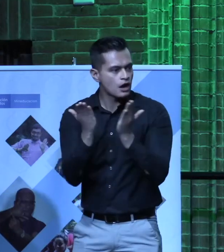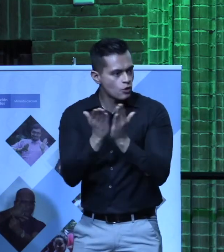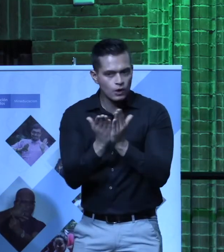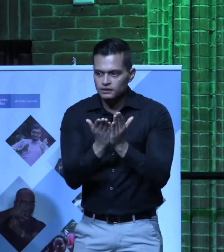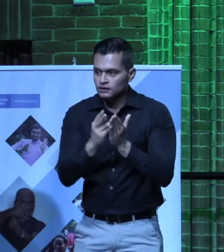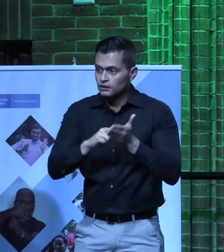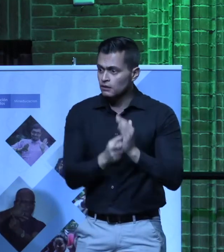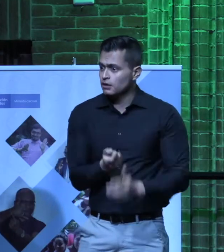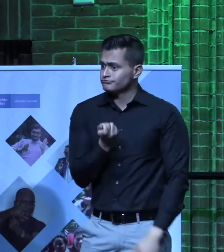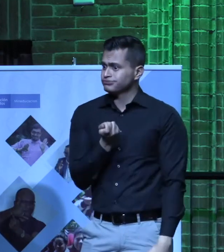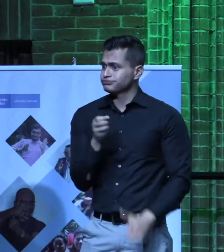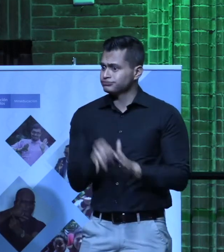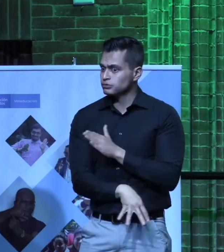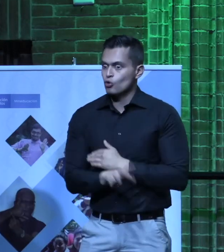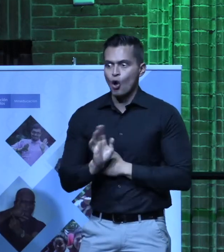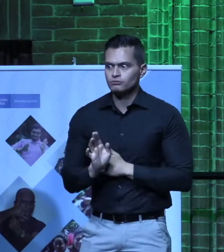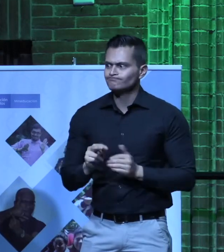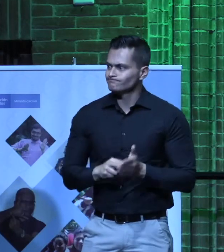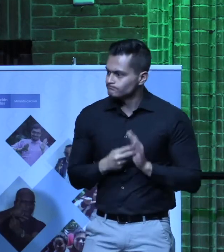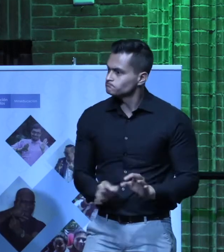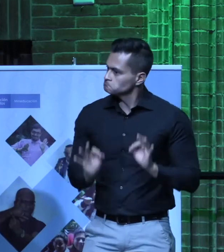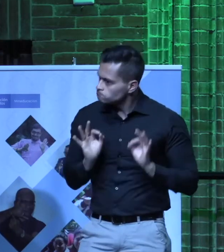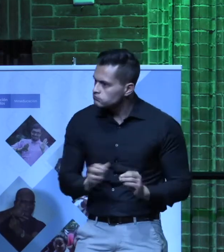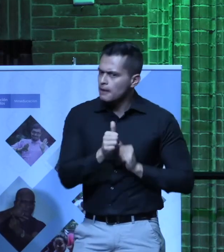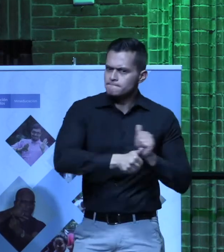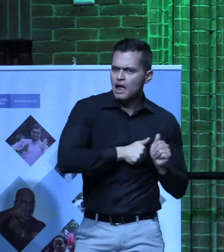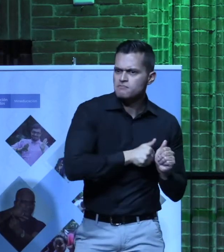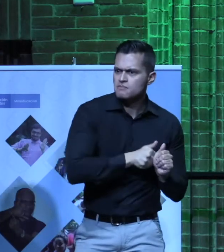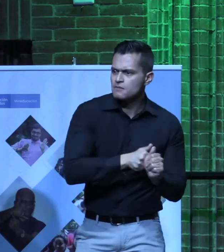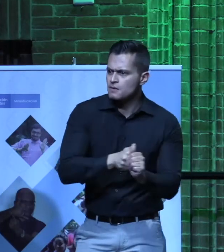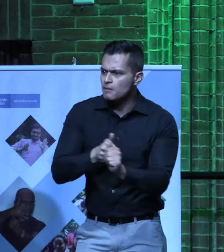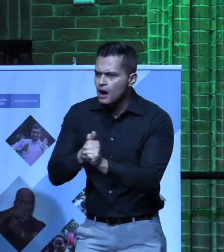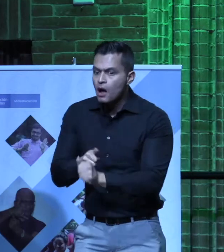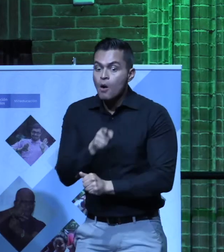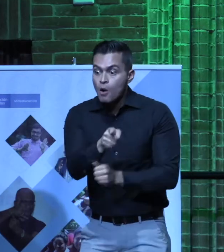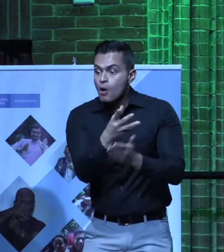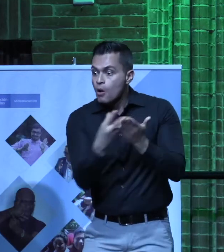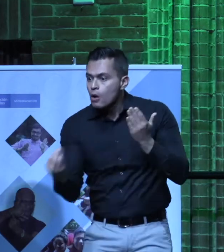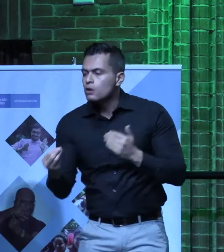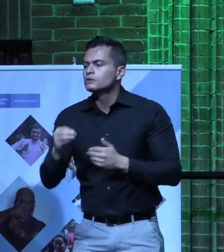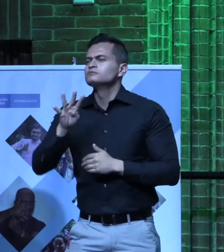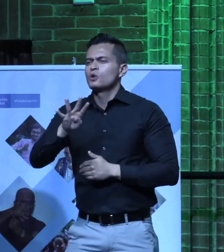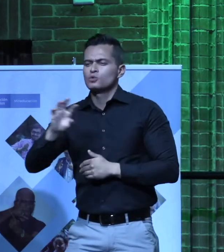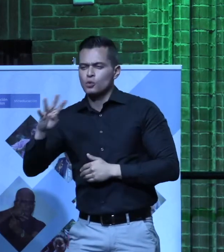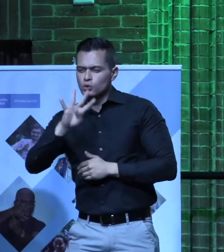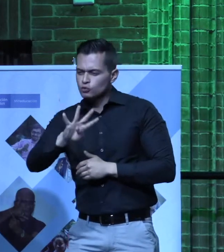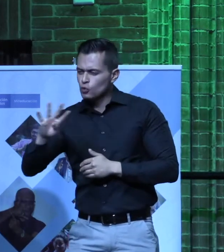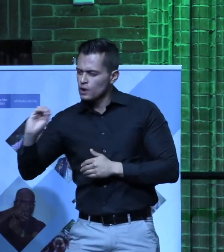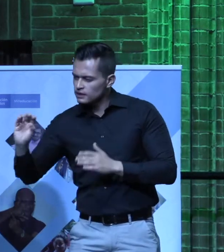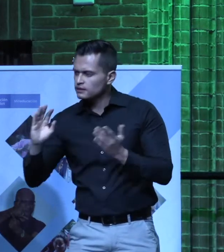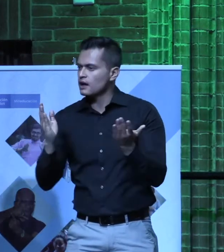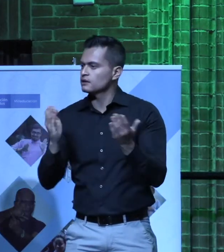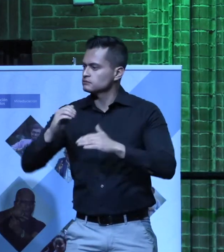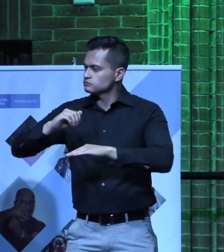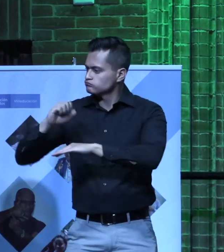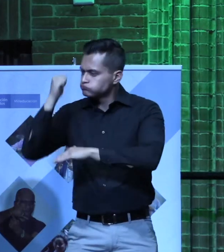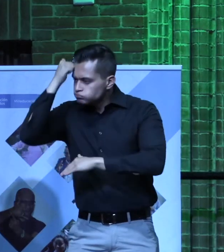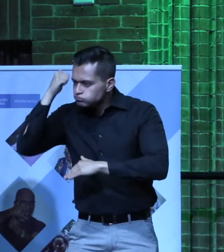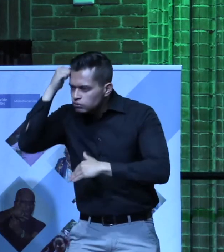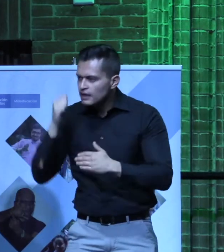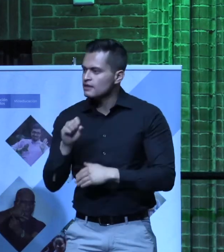es una cifra menor tampoco, de los cuales eran 491 docentes, 33 directivos